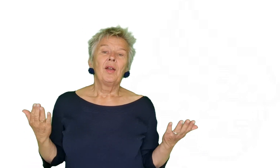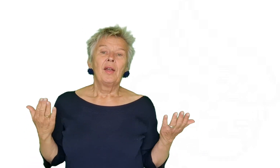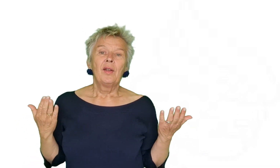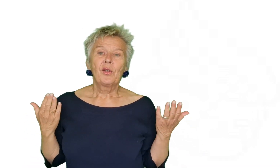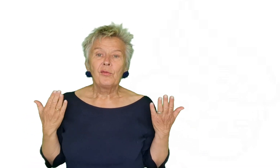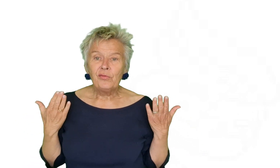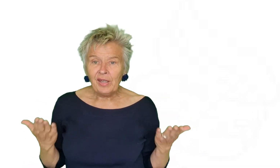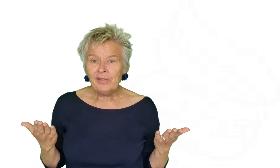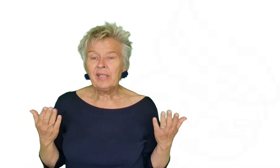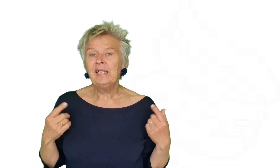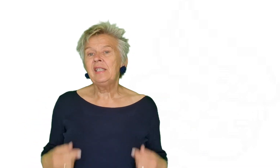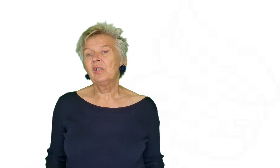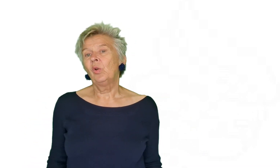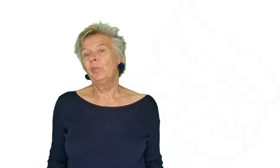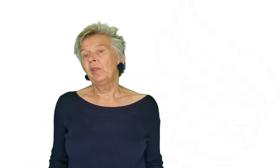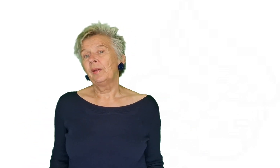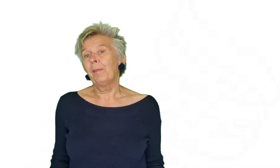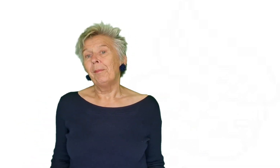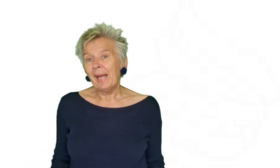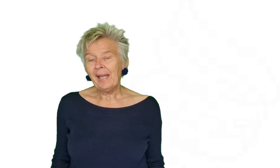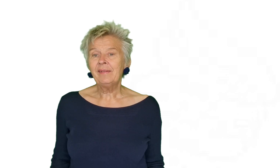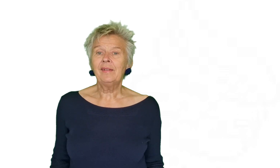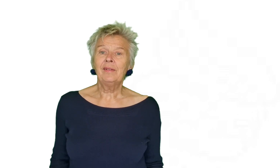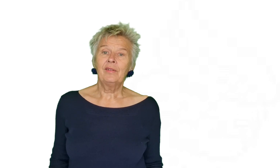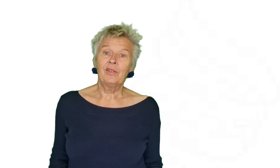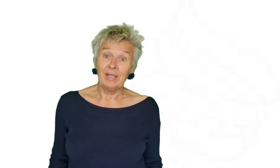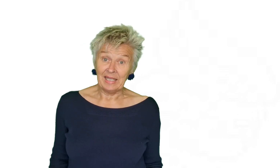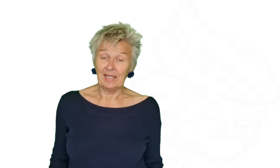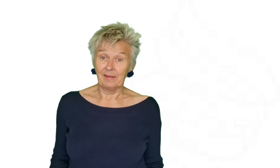Een geweldig liedje om de maanden te leren.